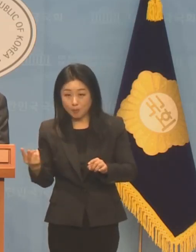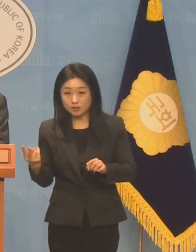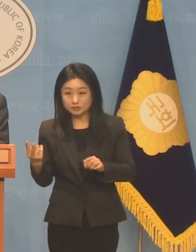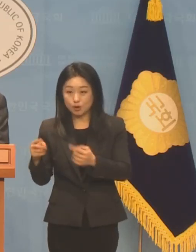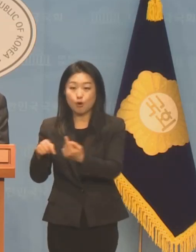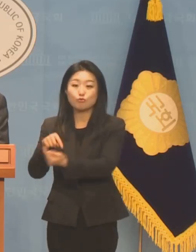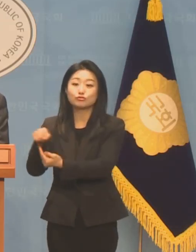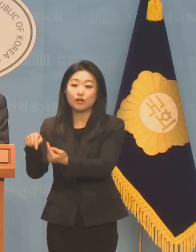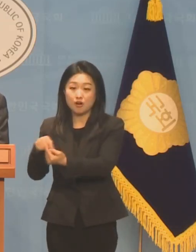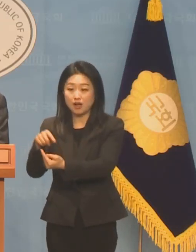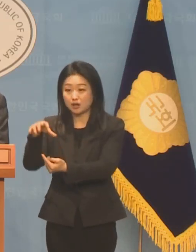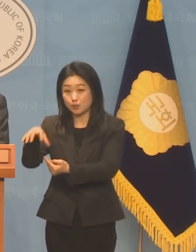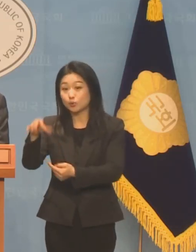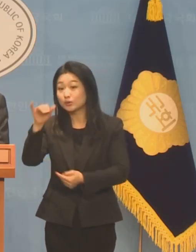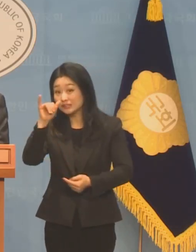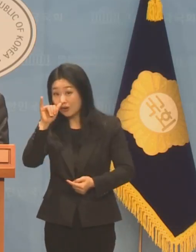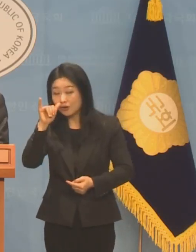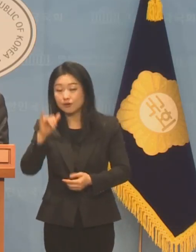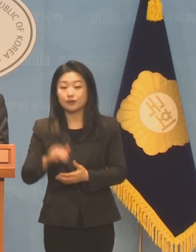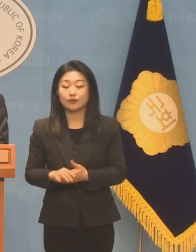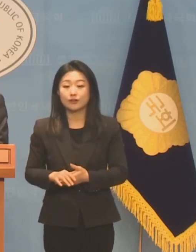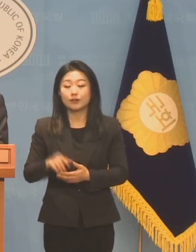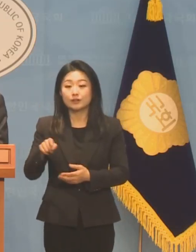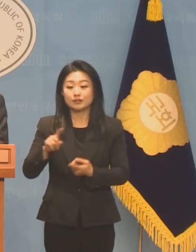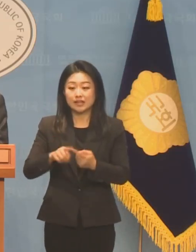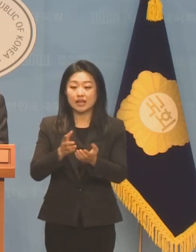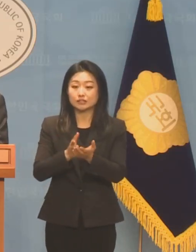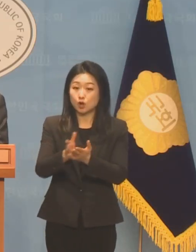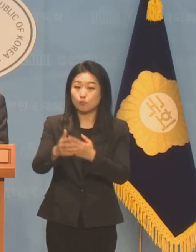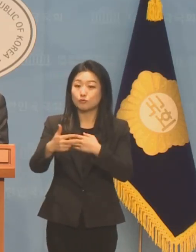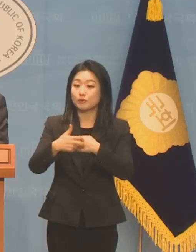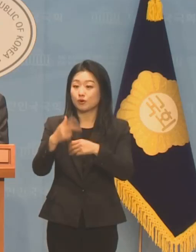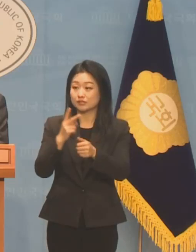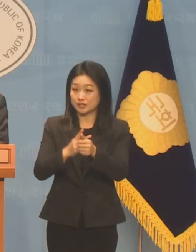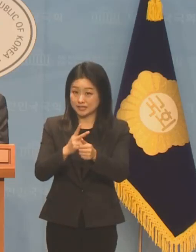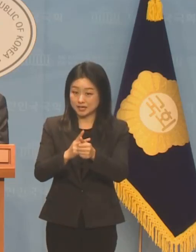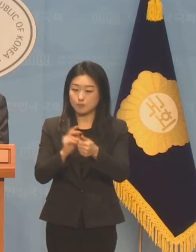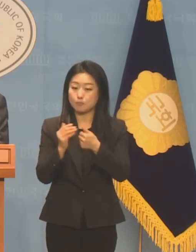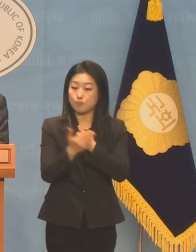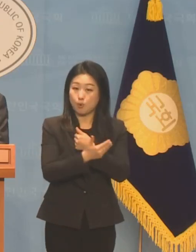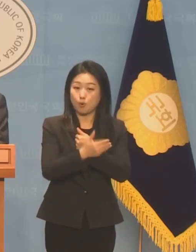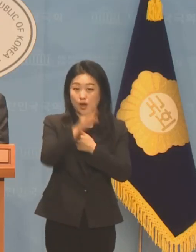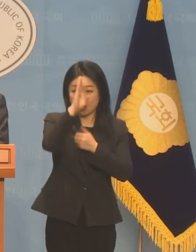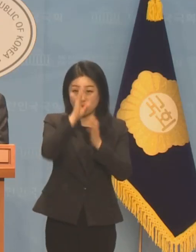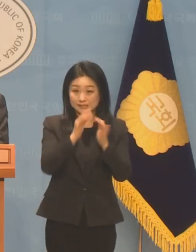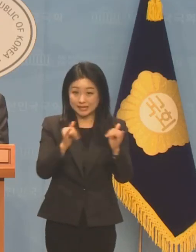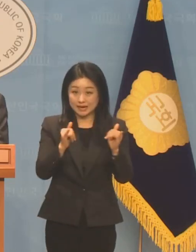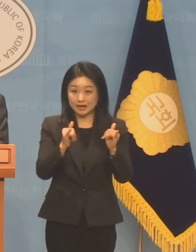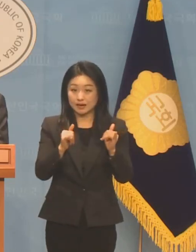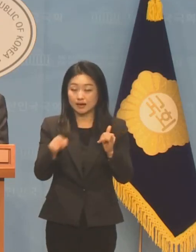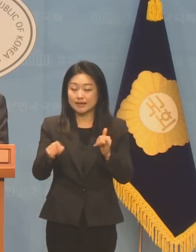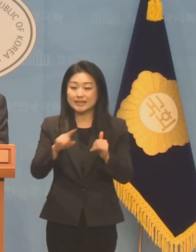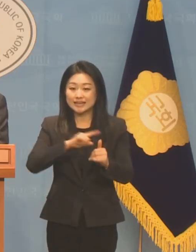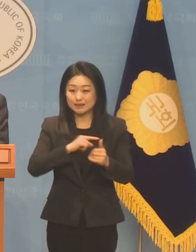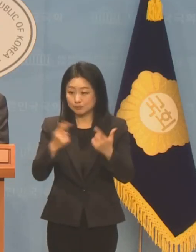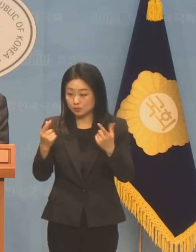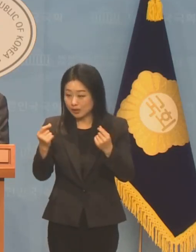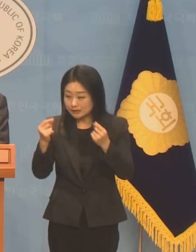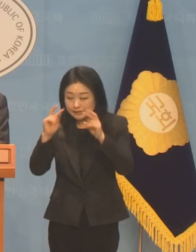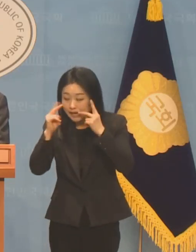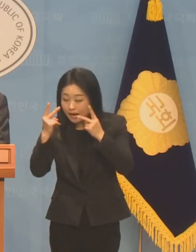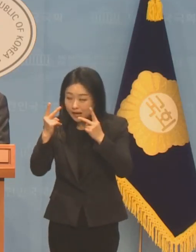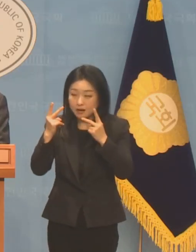있습니다. 물론 이것은 전문의들의 전문성을 보호하고 환자들이 현혹되지 않도록 조치한 것으로,